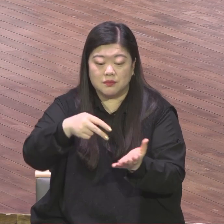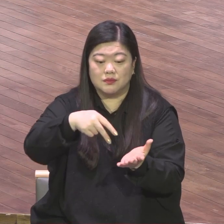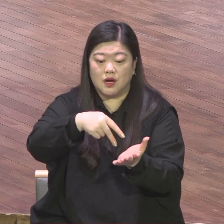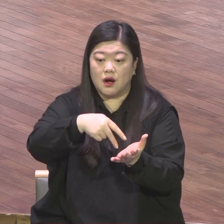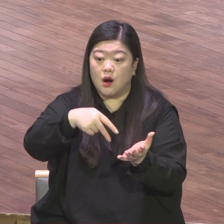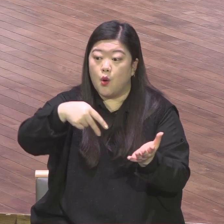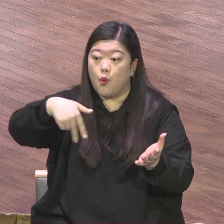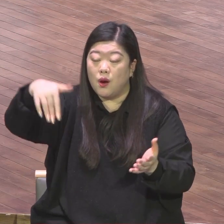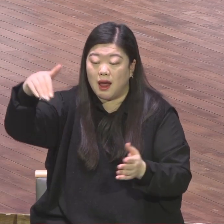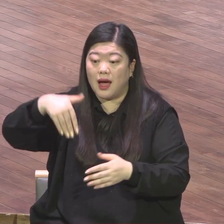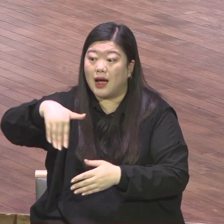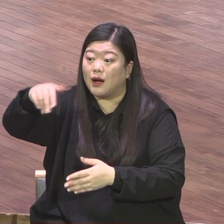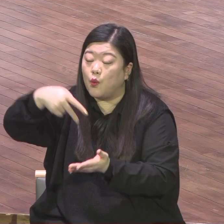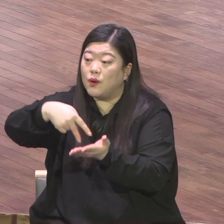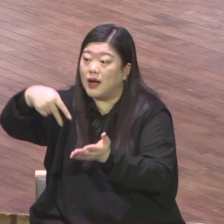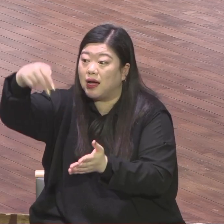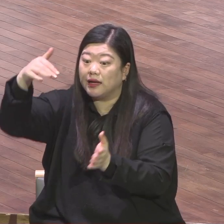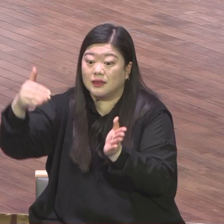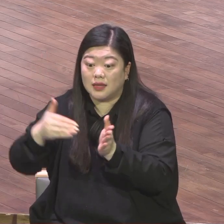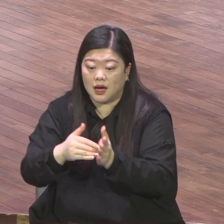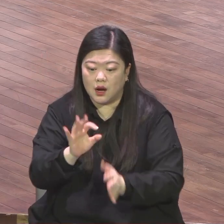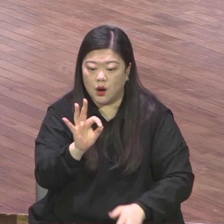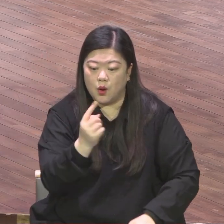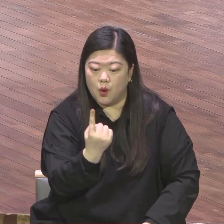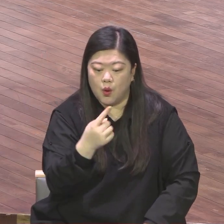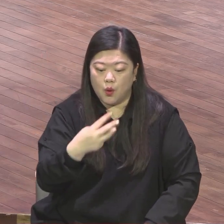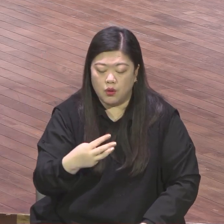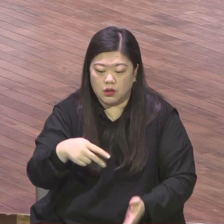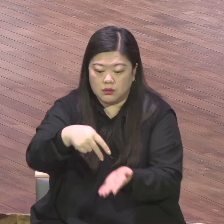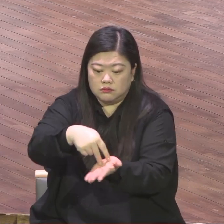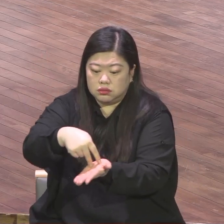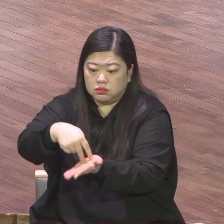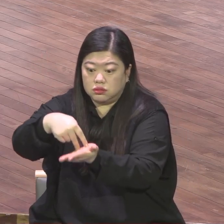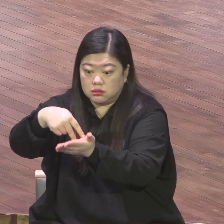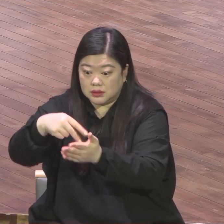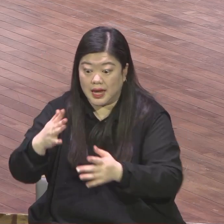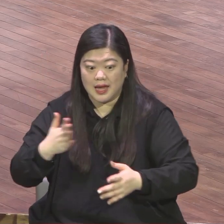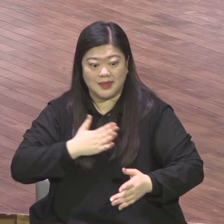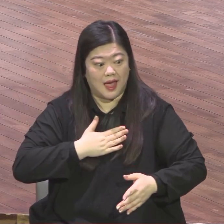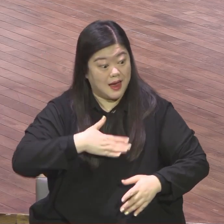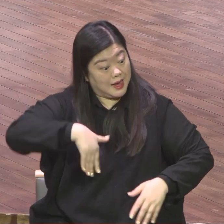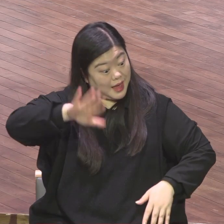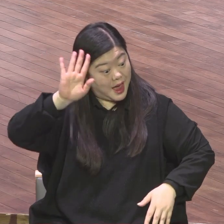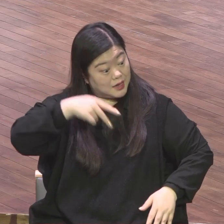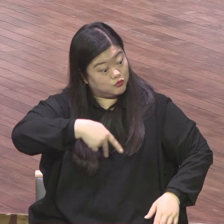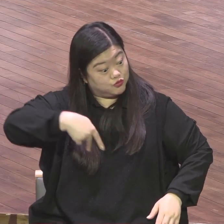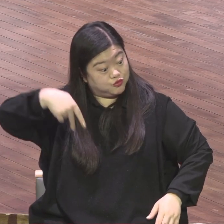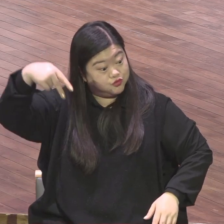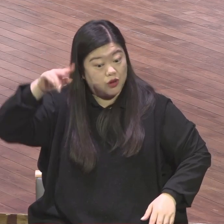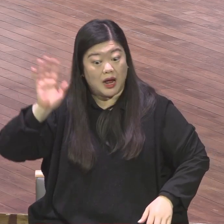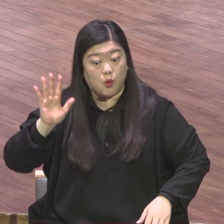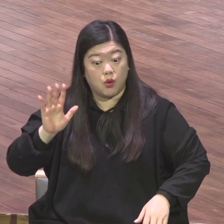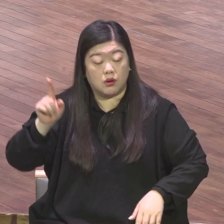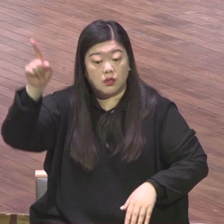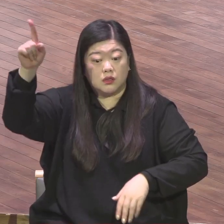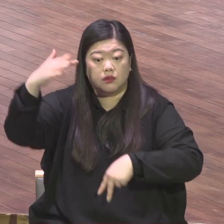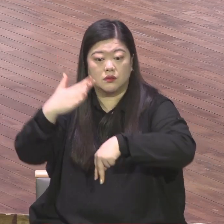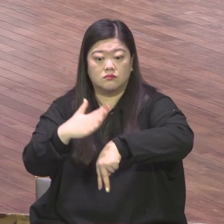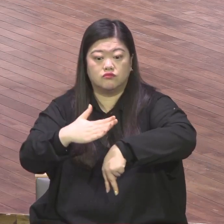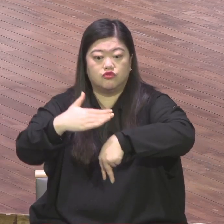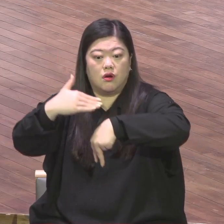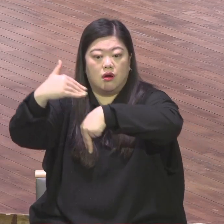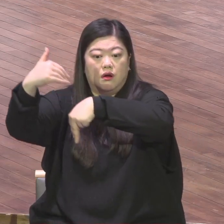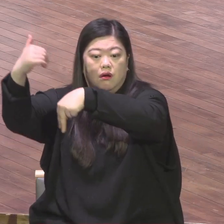올라가셨다라고 표현하지 않았어요. 올려져 가니, 올려져 가시니. 올라간 게